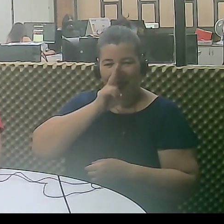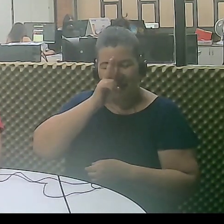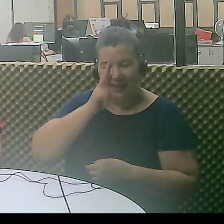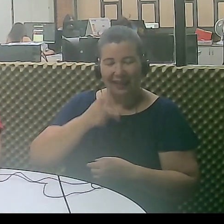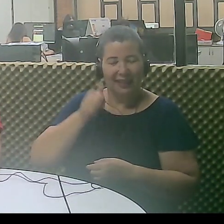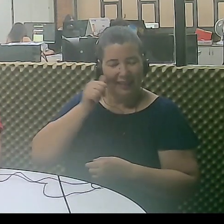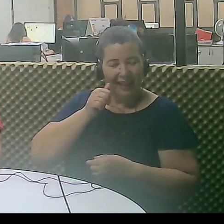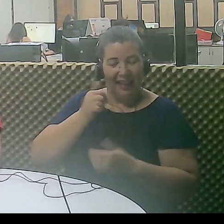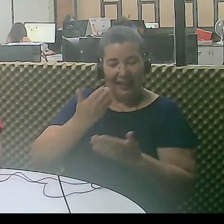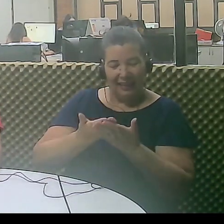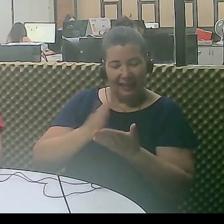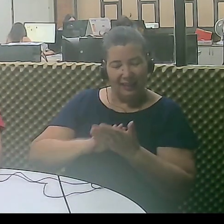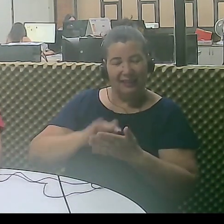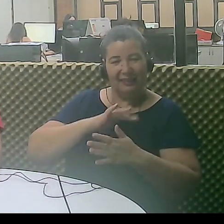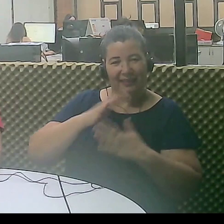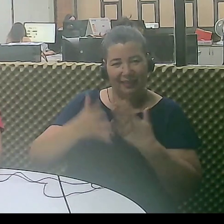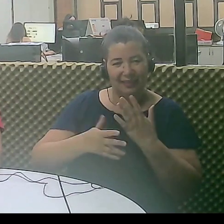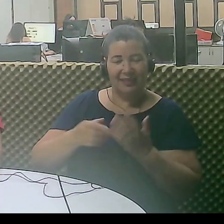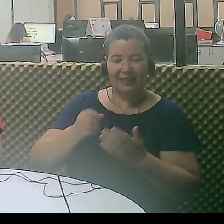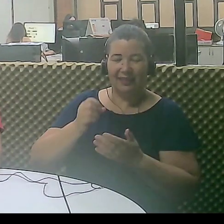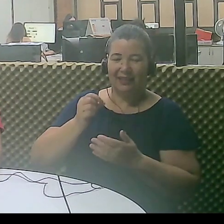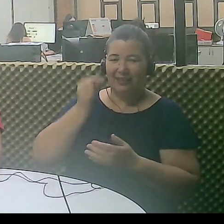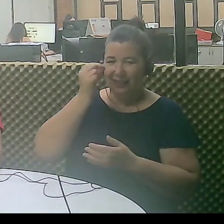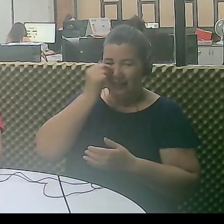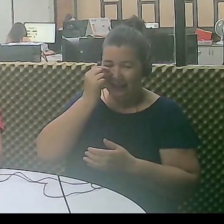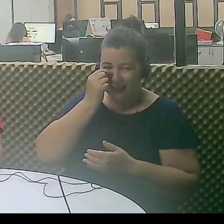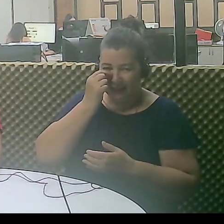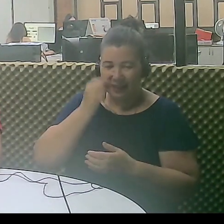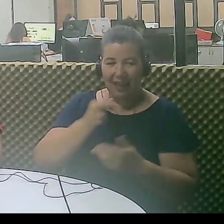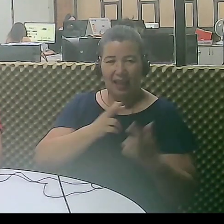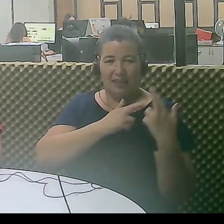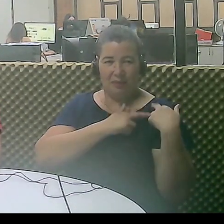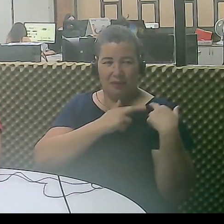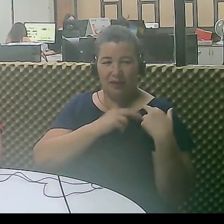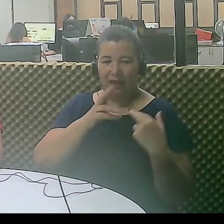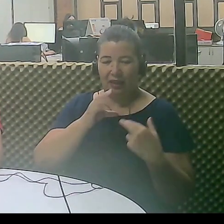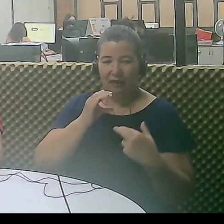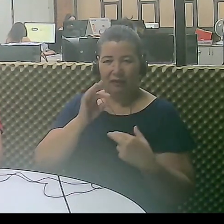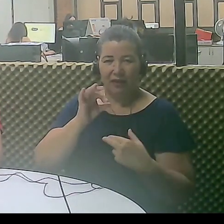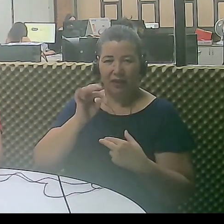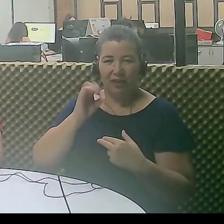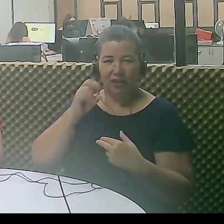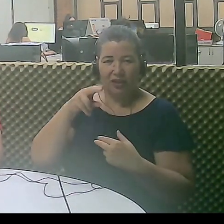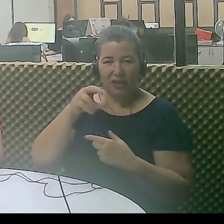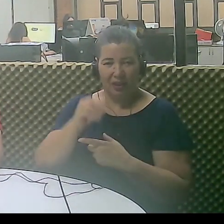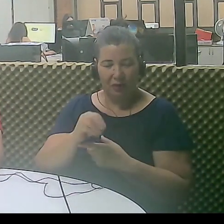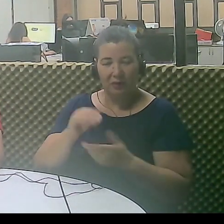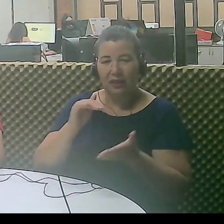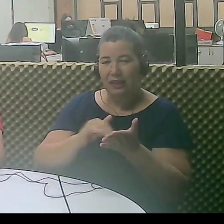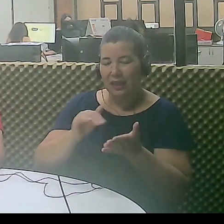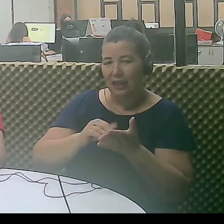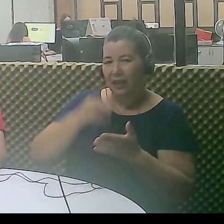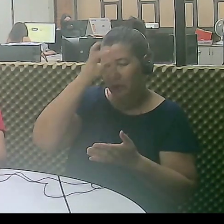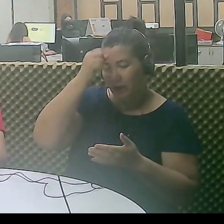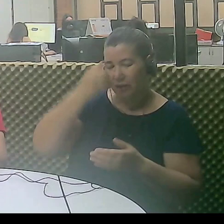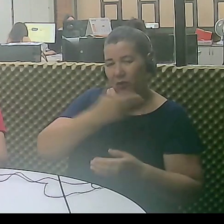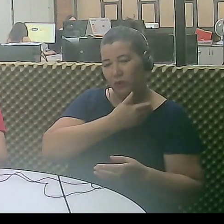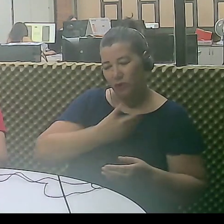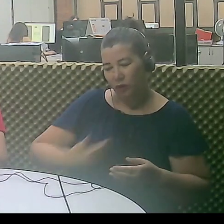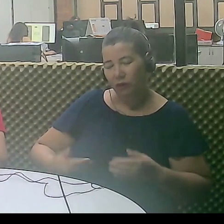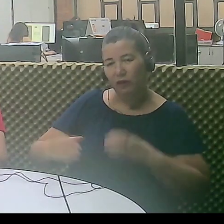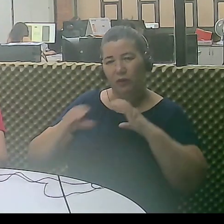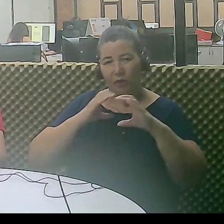Gianotti. Tradução em Libras, Sandra Ribeiro. Responsável técnico, Cristiano Silva. Secretário Municipal de Governo e